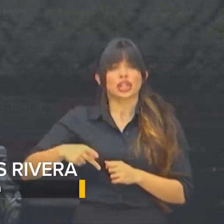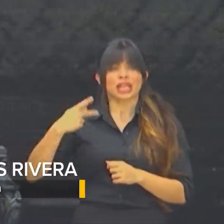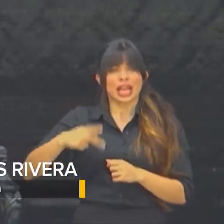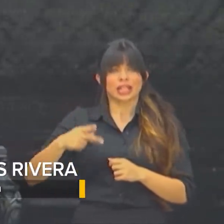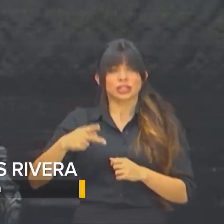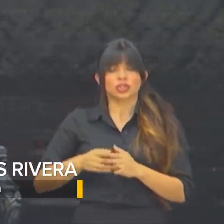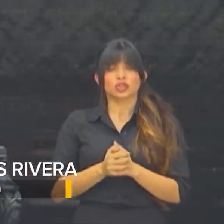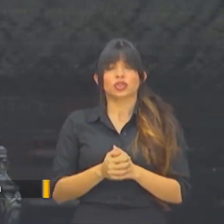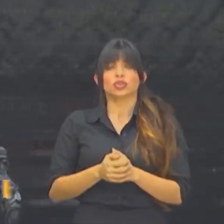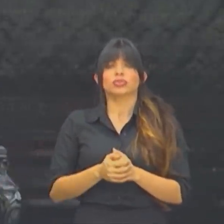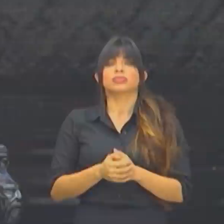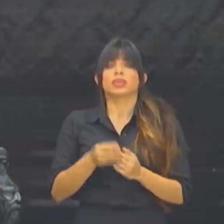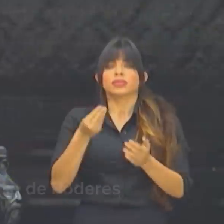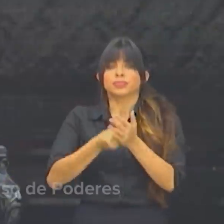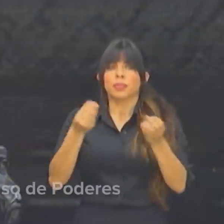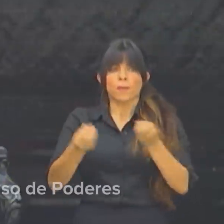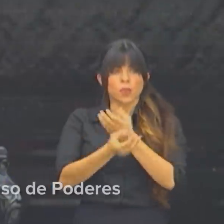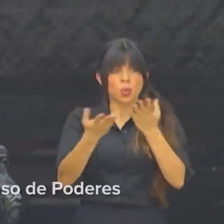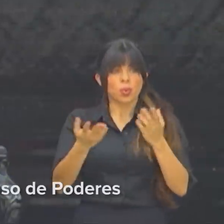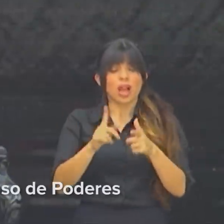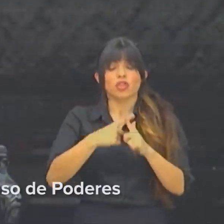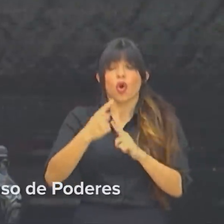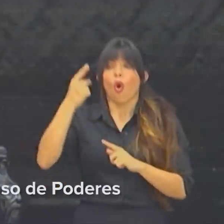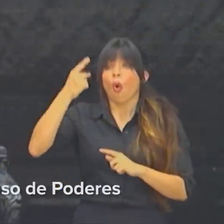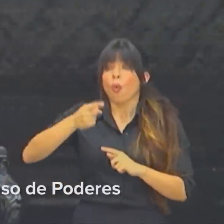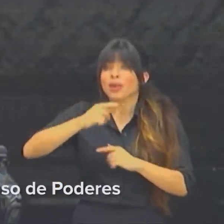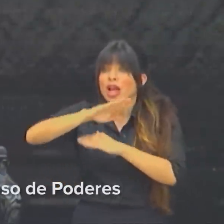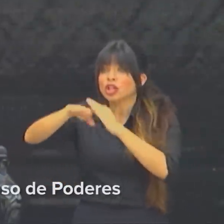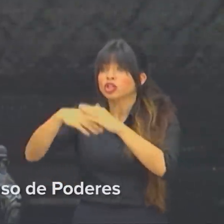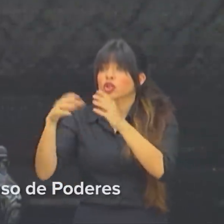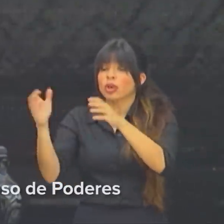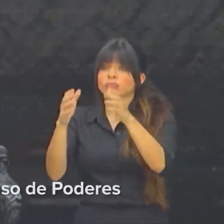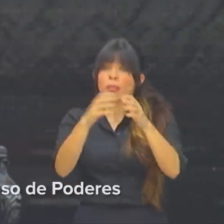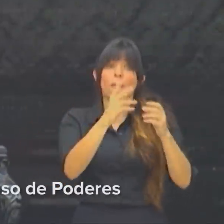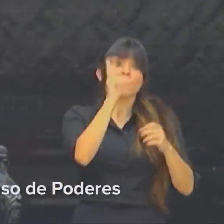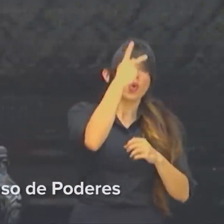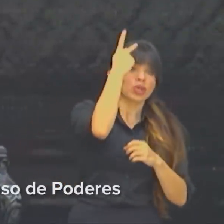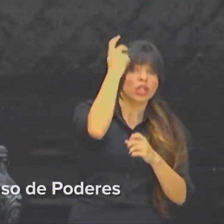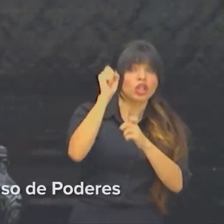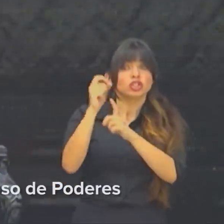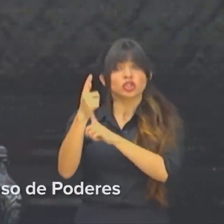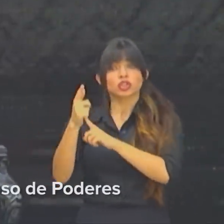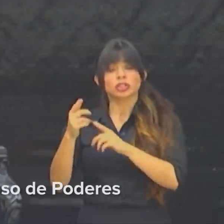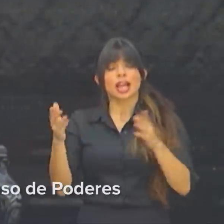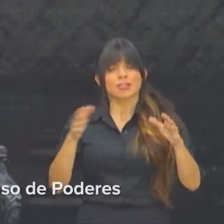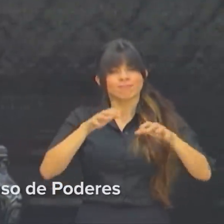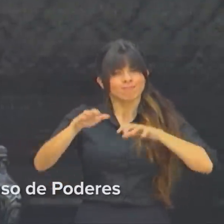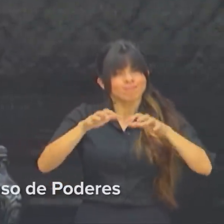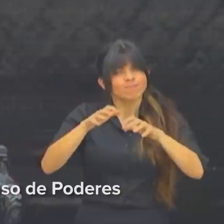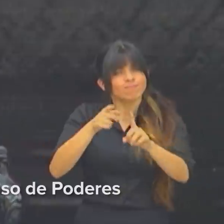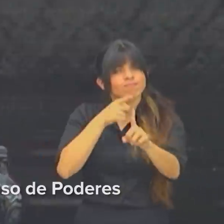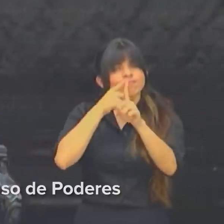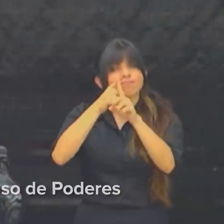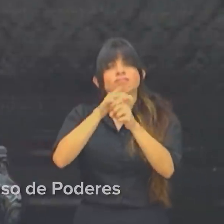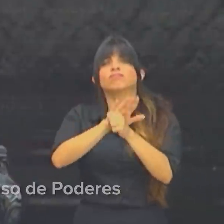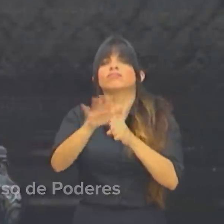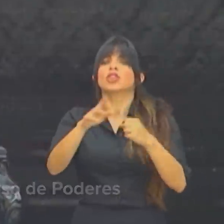pública. Esto obliga a todas las fuerzas políticas y sociales a actuar con